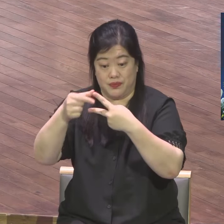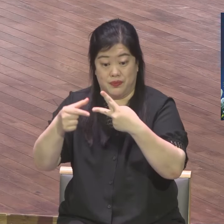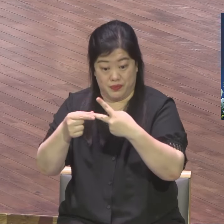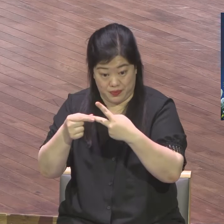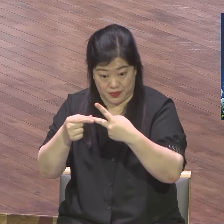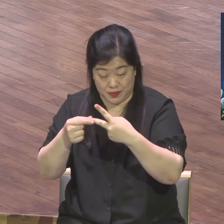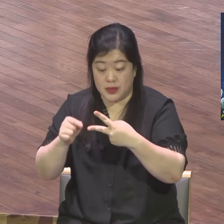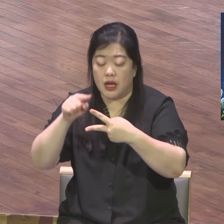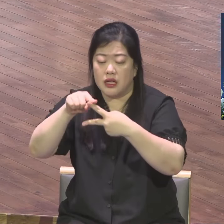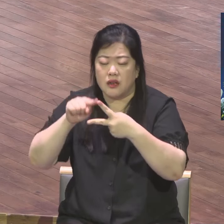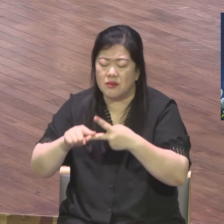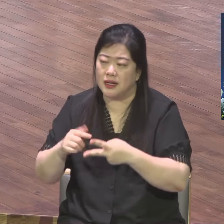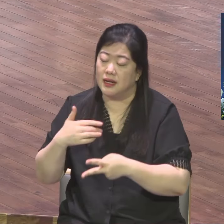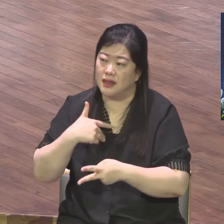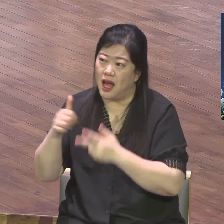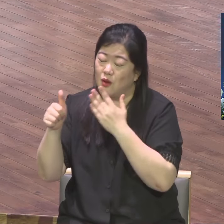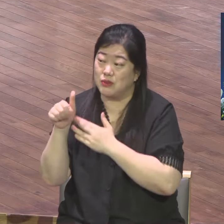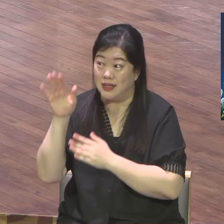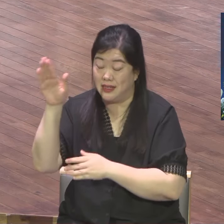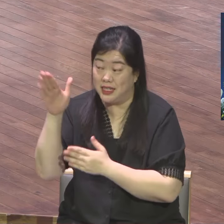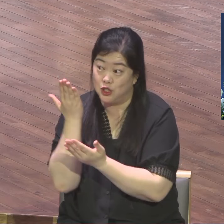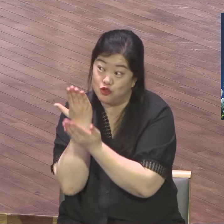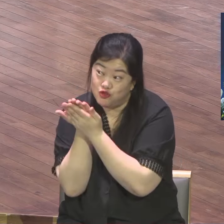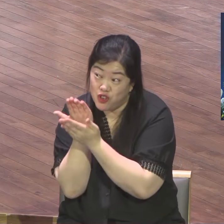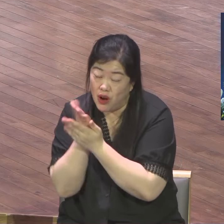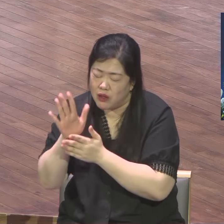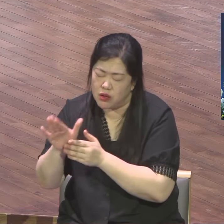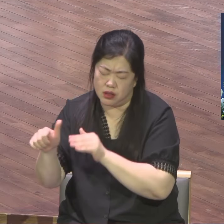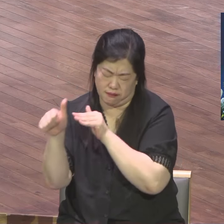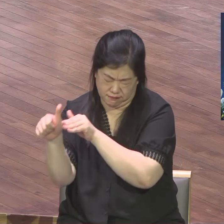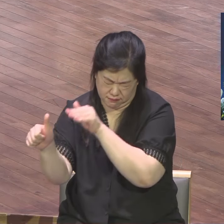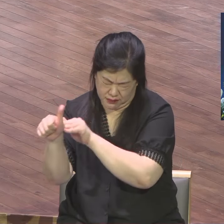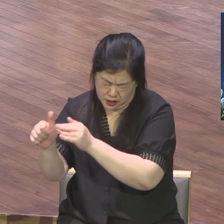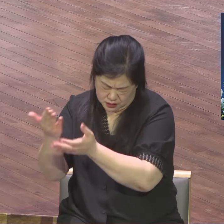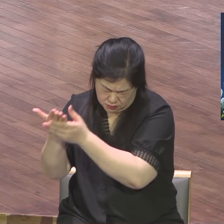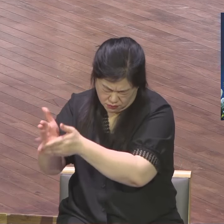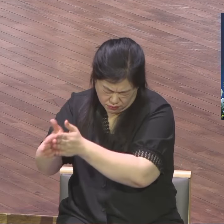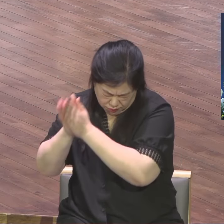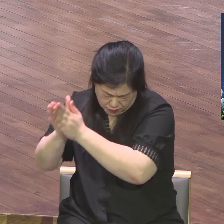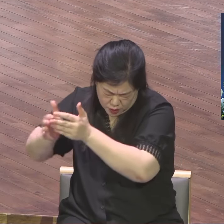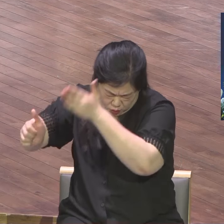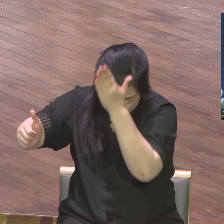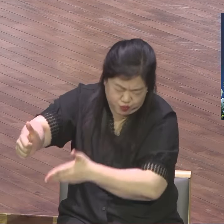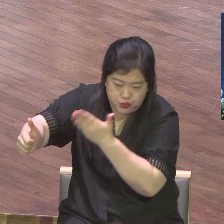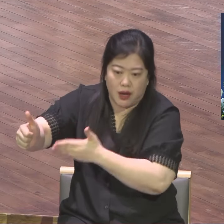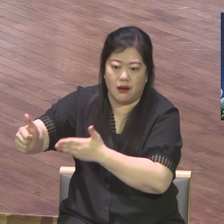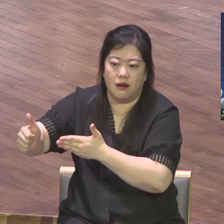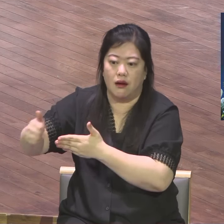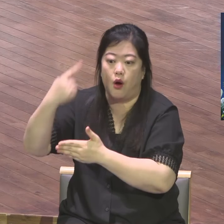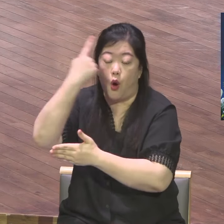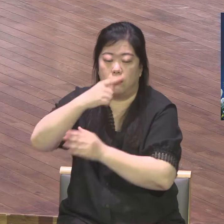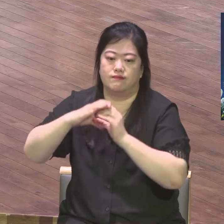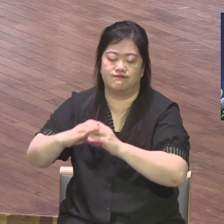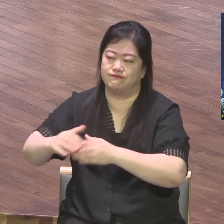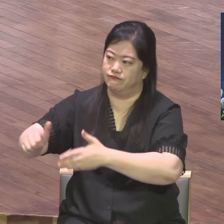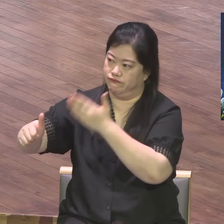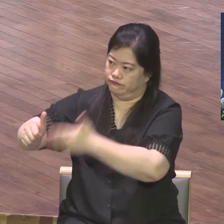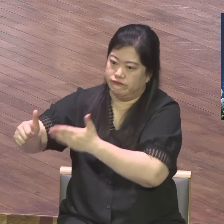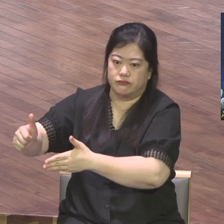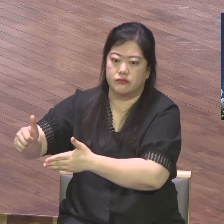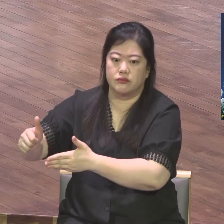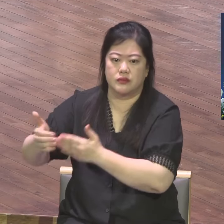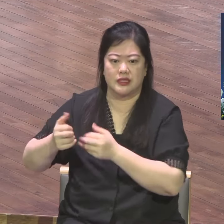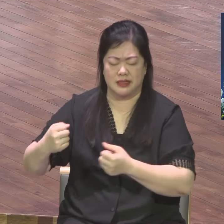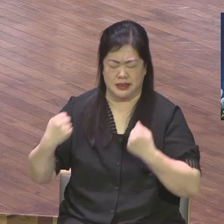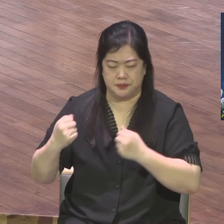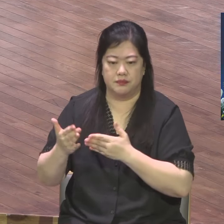진지하게 물어보다 졸라댐이 애원하다 그런 의미인데 자신의 기도에 대한 간절함이 담겨 있다는 얘기지요.